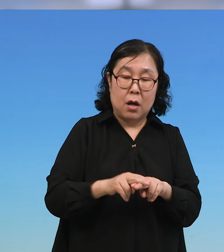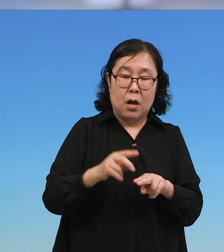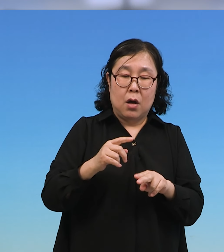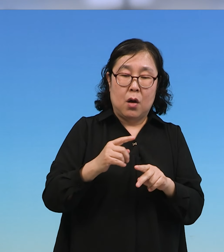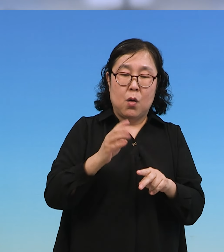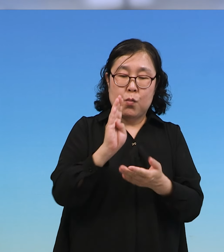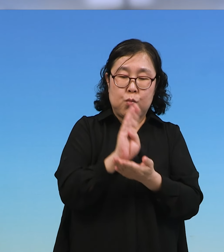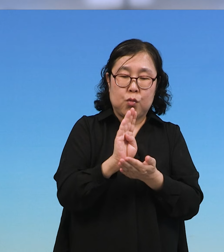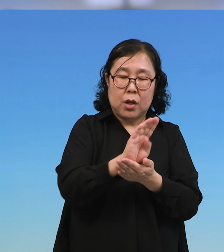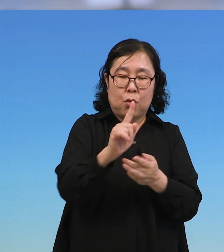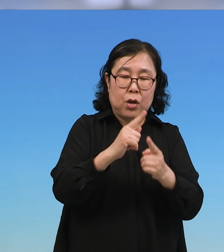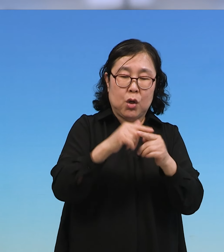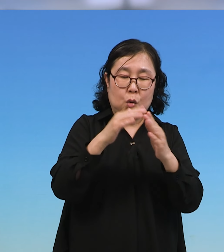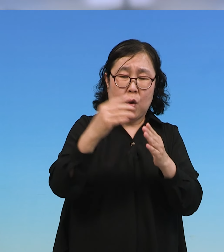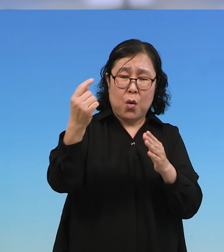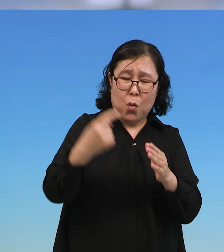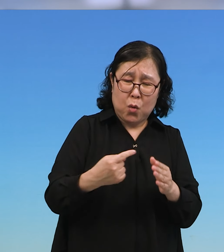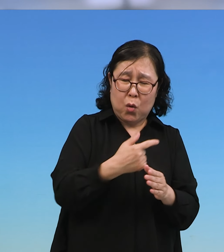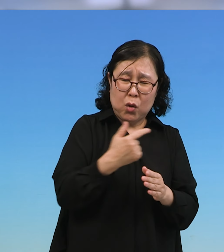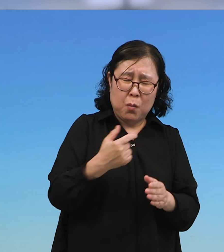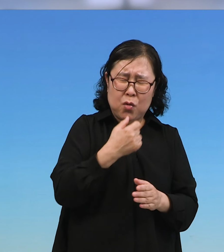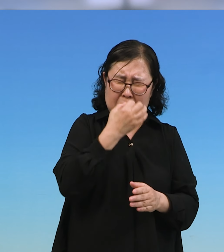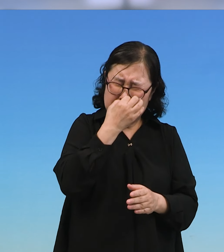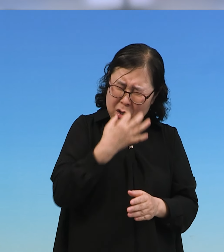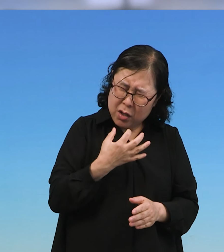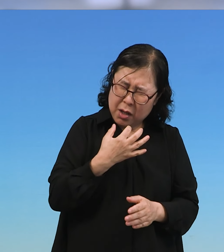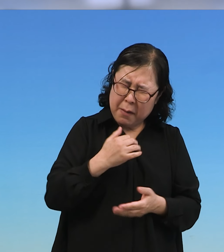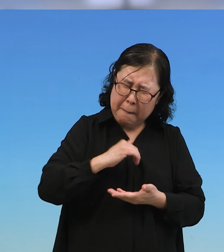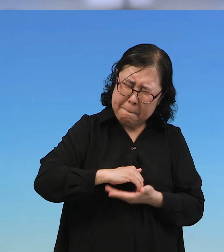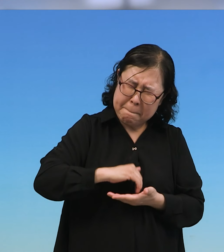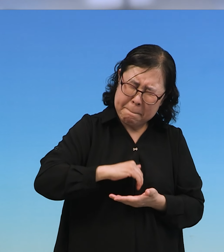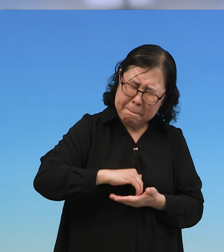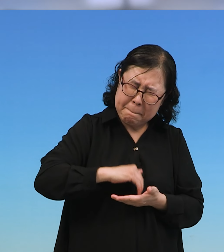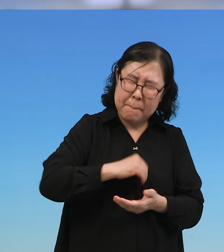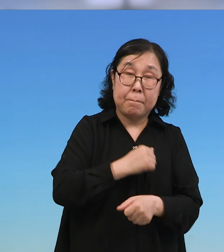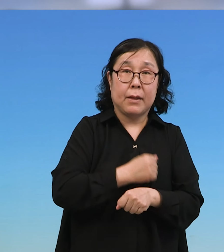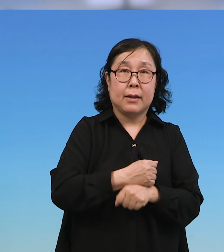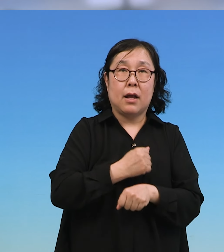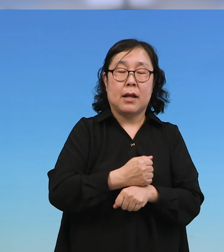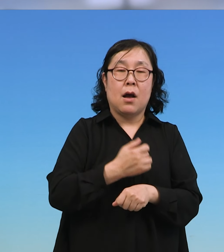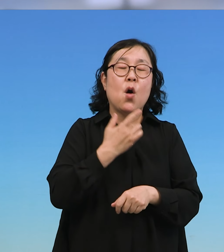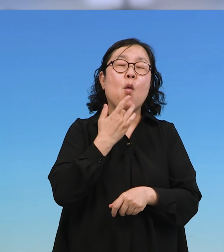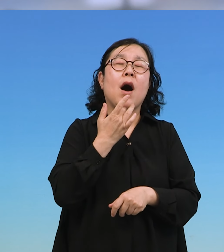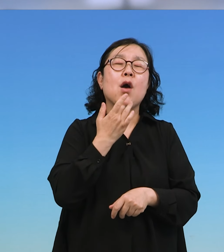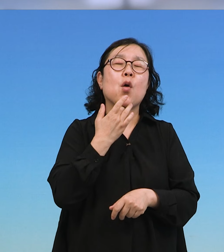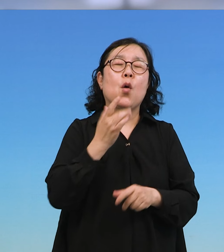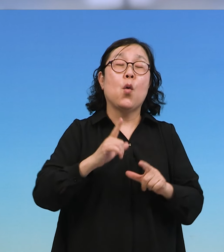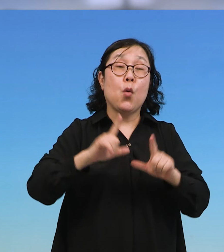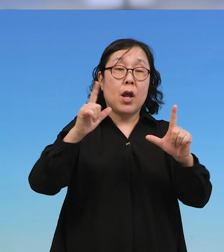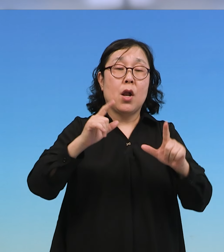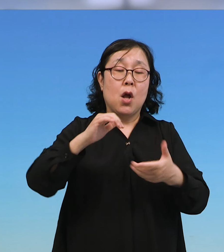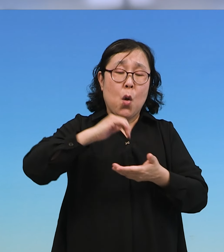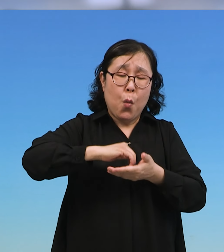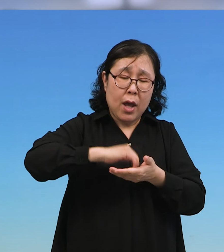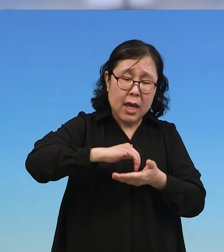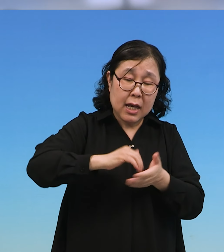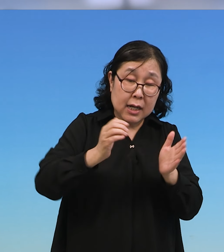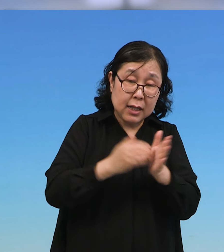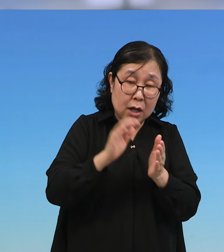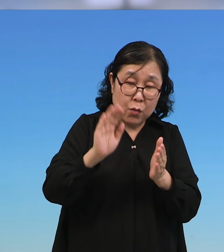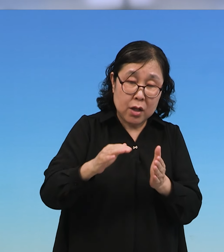막 얼마나 막 목사님이 쪼아대는지, 막 화요일 회의 같은 거 하고 나면은 막 그냥 막 정신이 하나도 없는